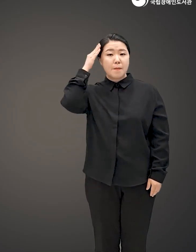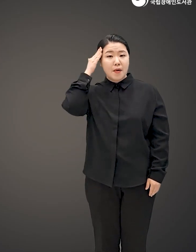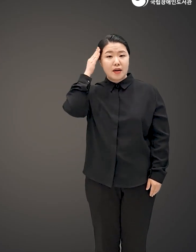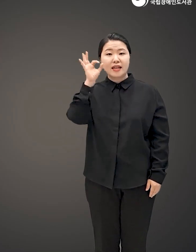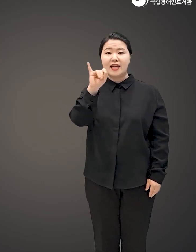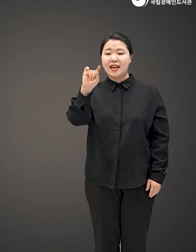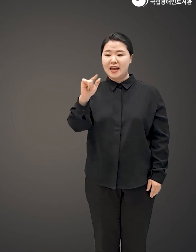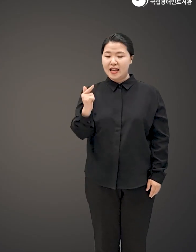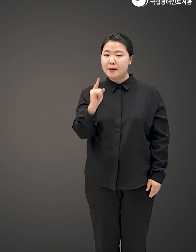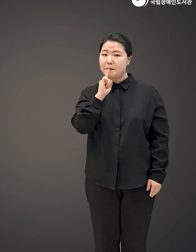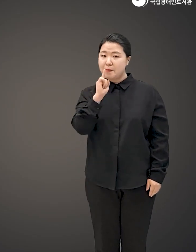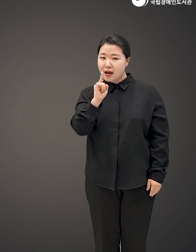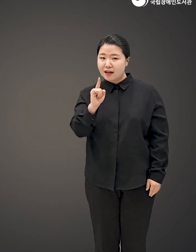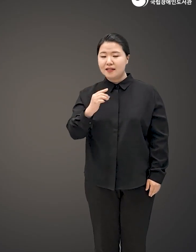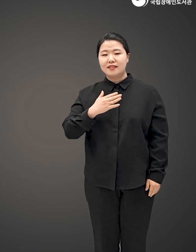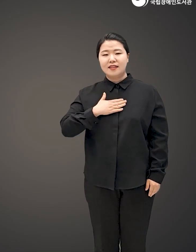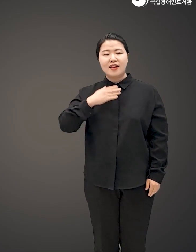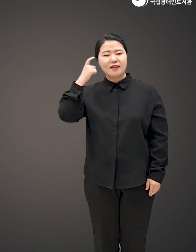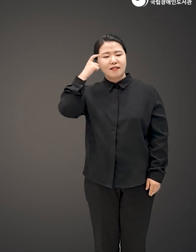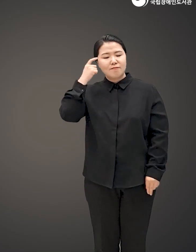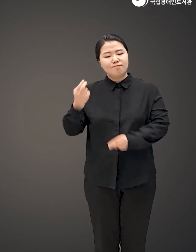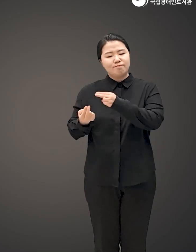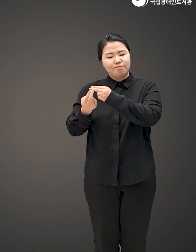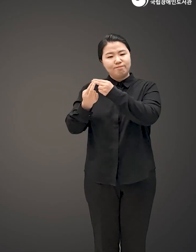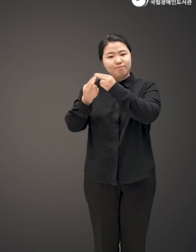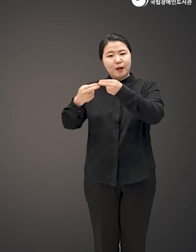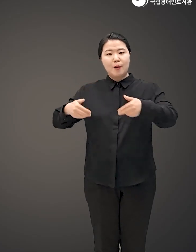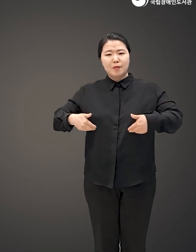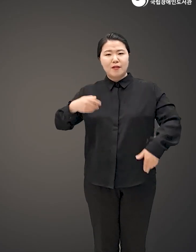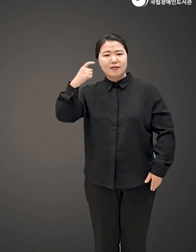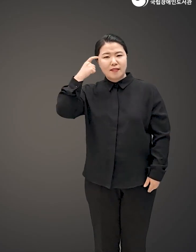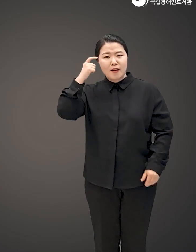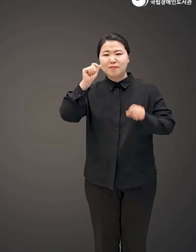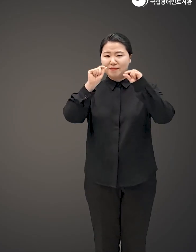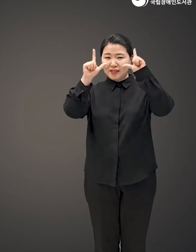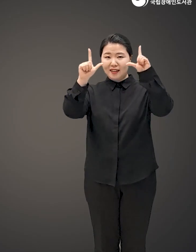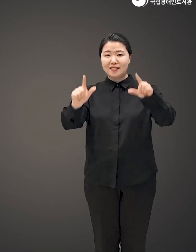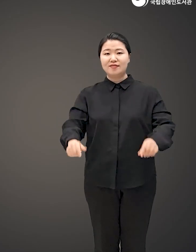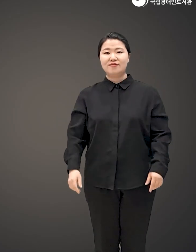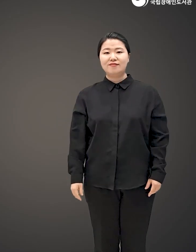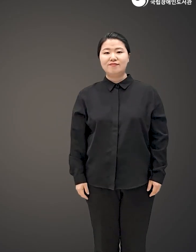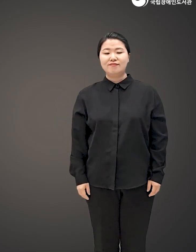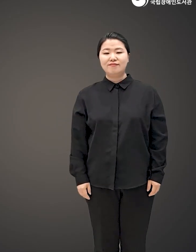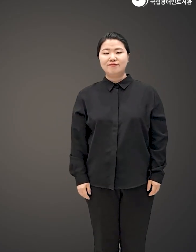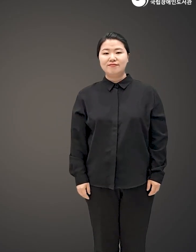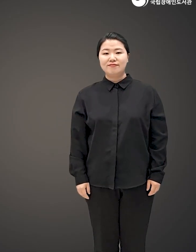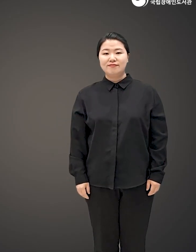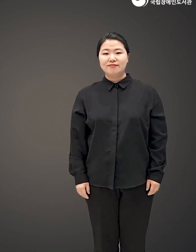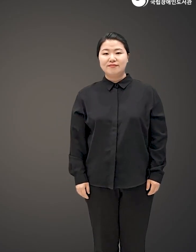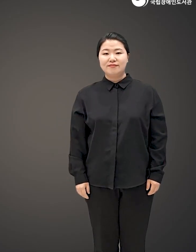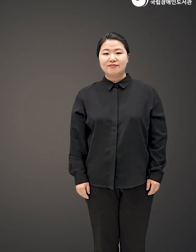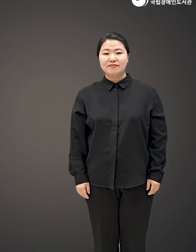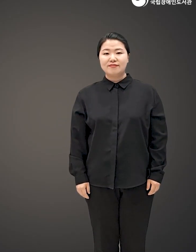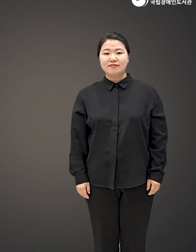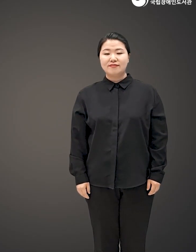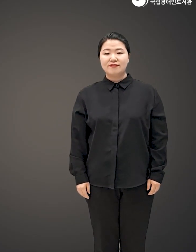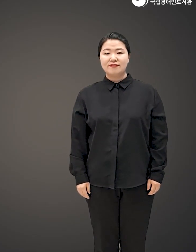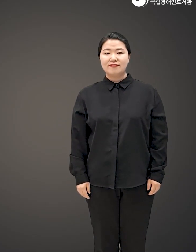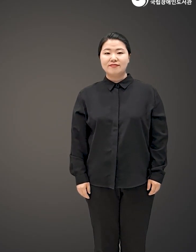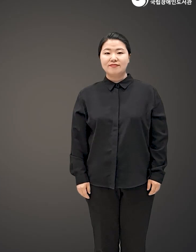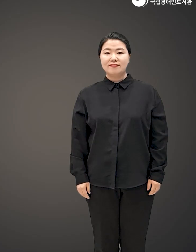빨강머리 애니 해준 말들을 기억의 창고에 모아두어야겠다는 생각이 든 것은 바로 그때였다.